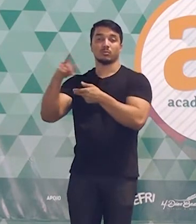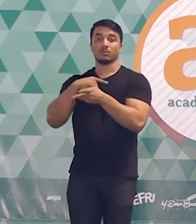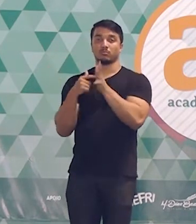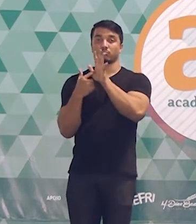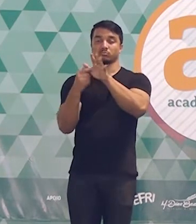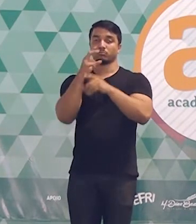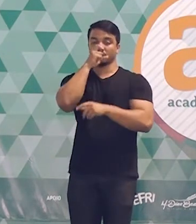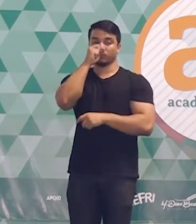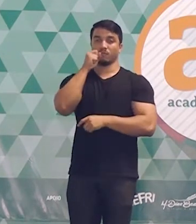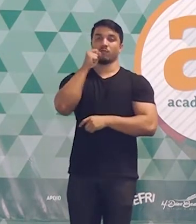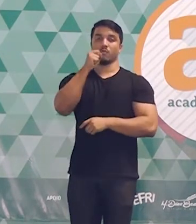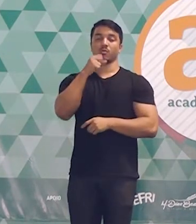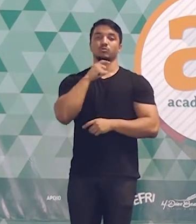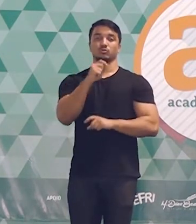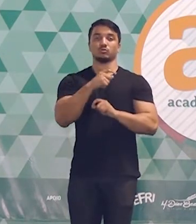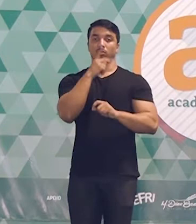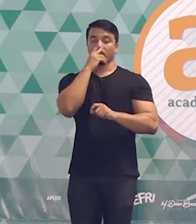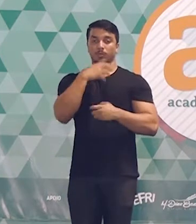forte tendência